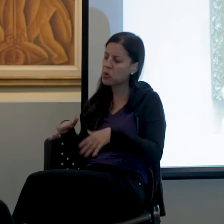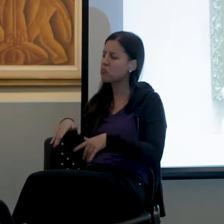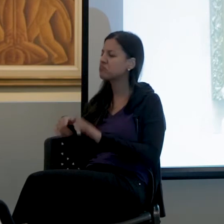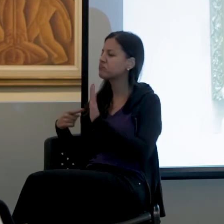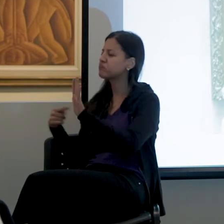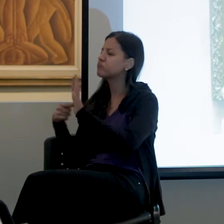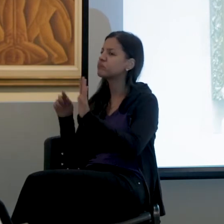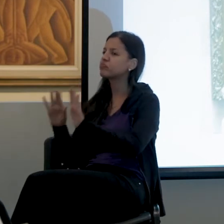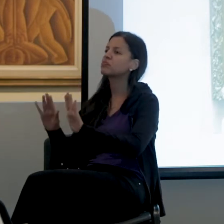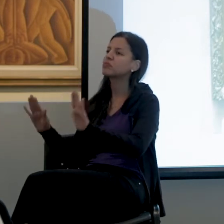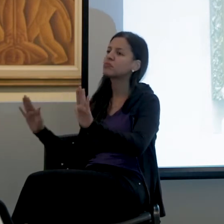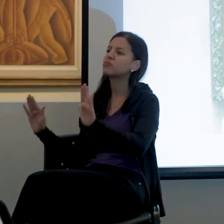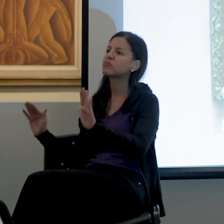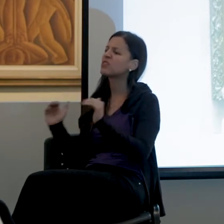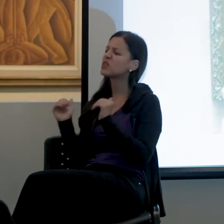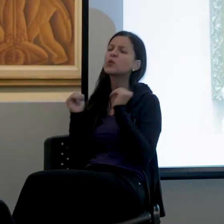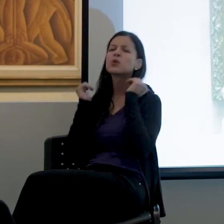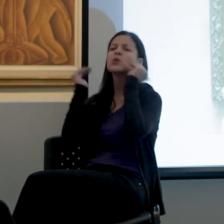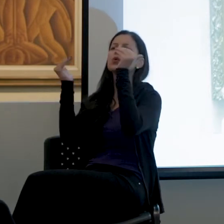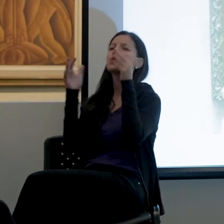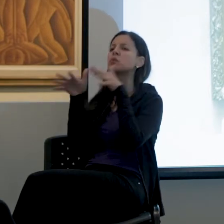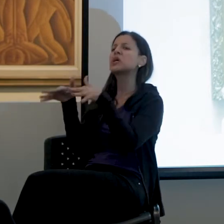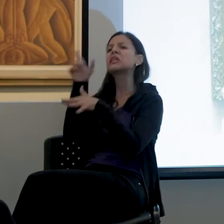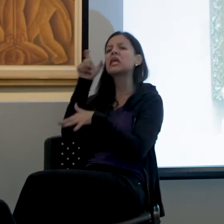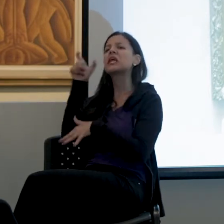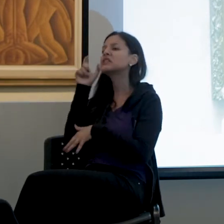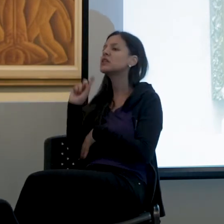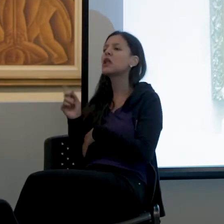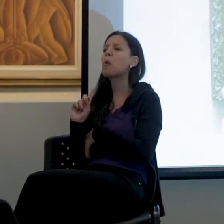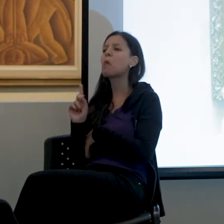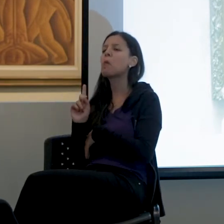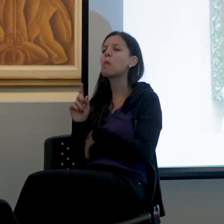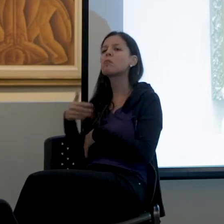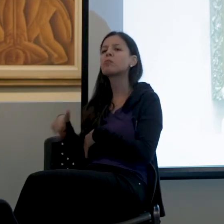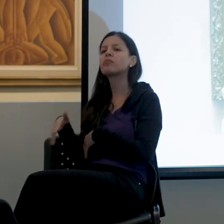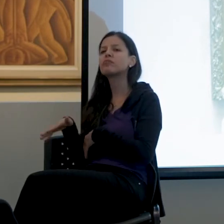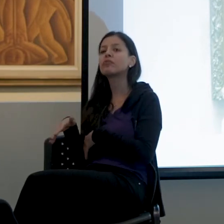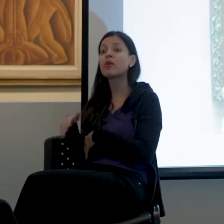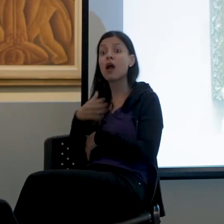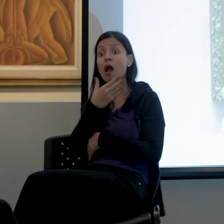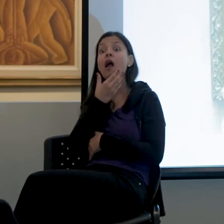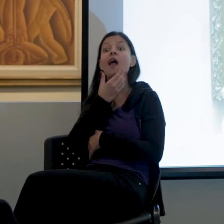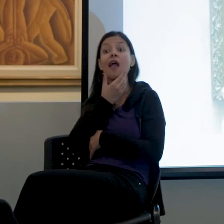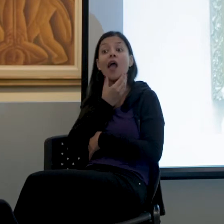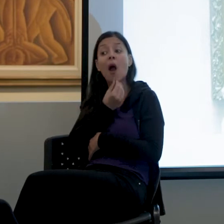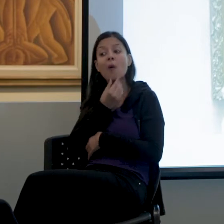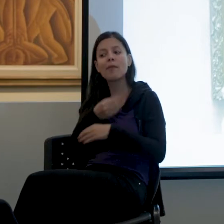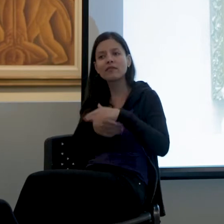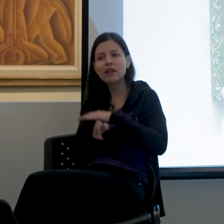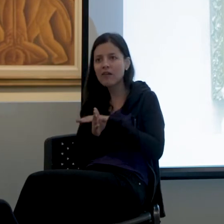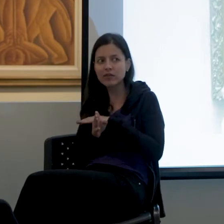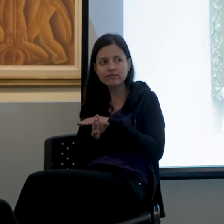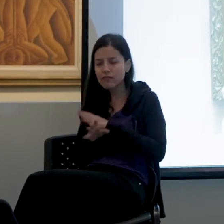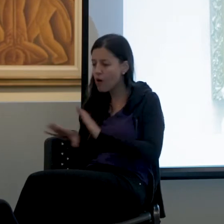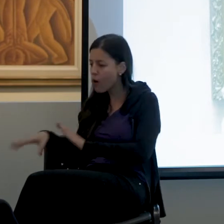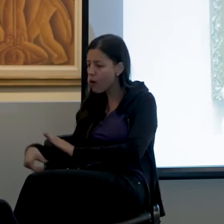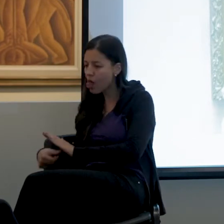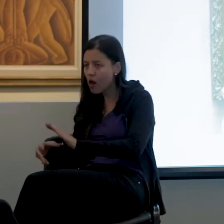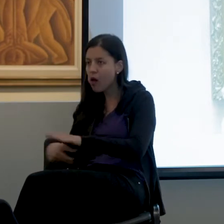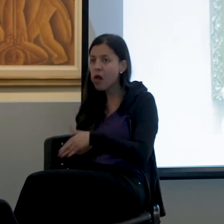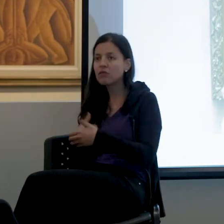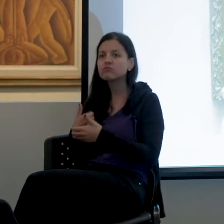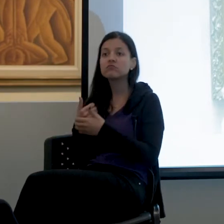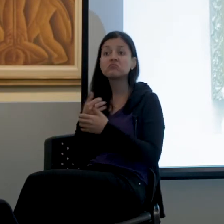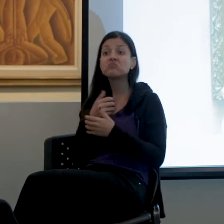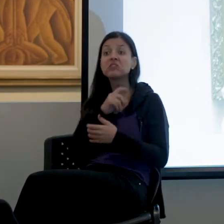colonizadores roubaram dos povos conquistados e oprimidos, principalmente da África do final do século XIX, né?